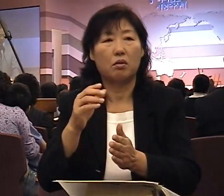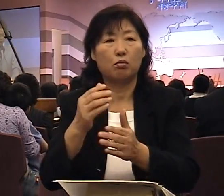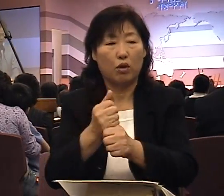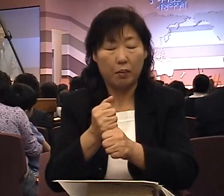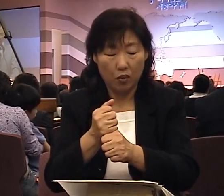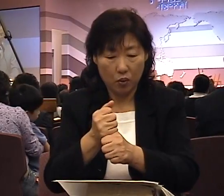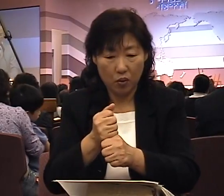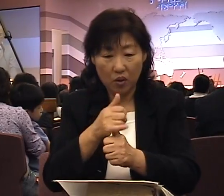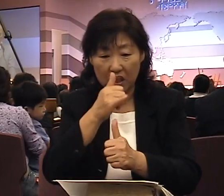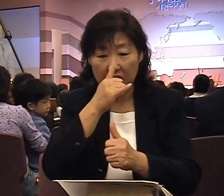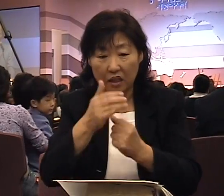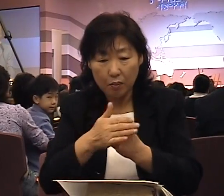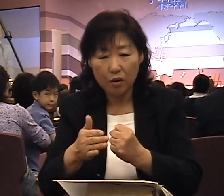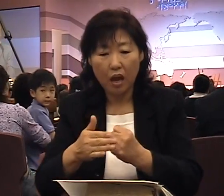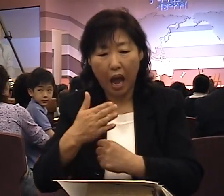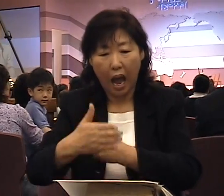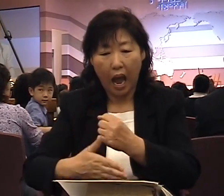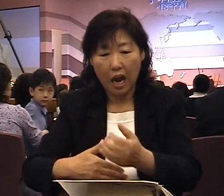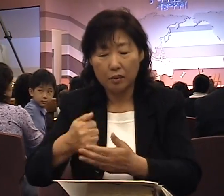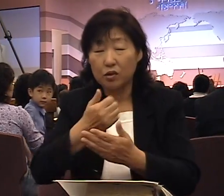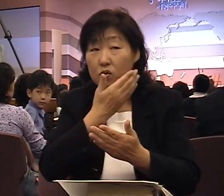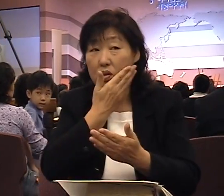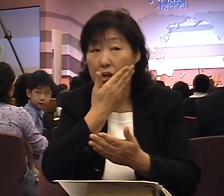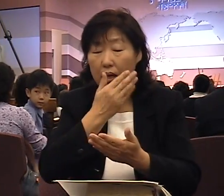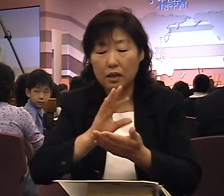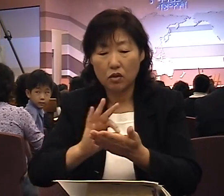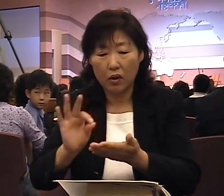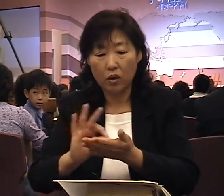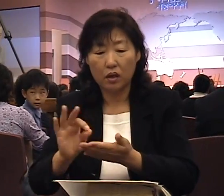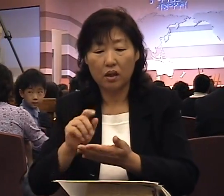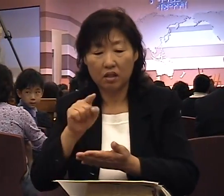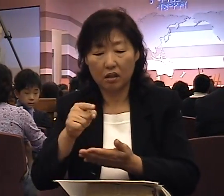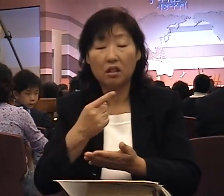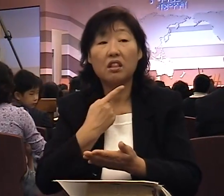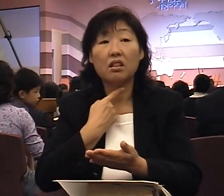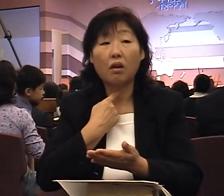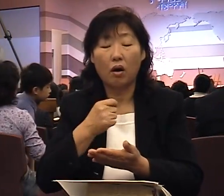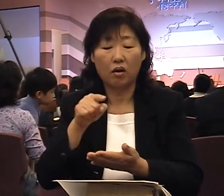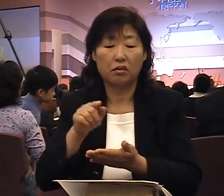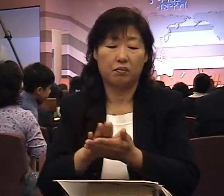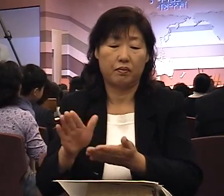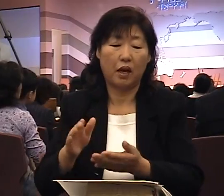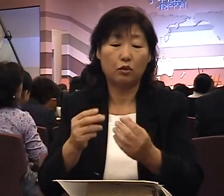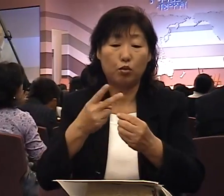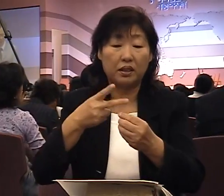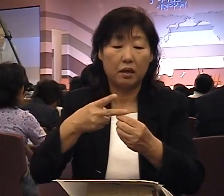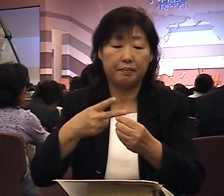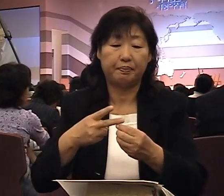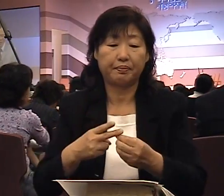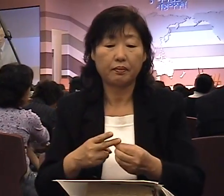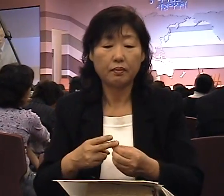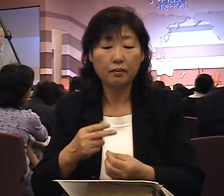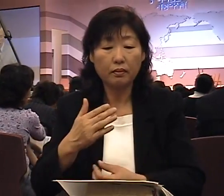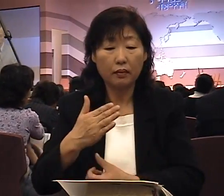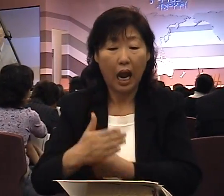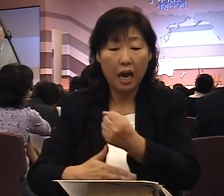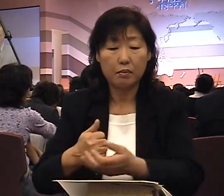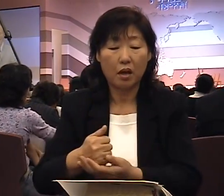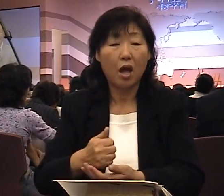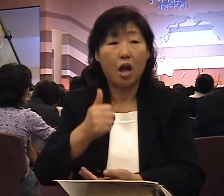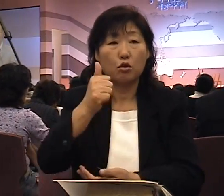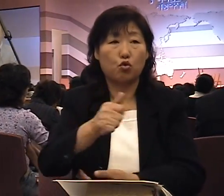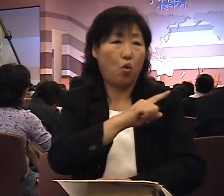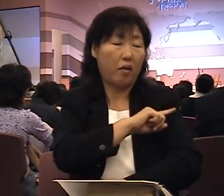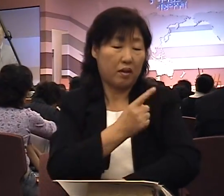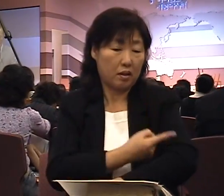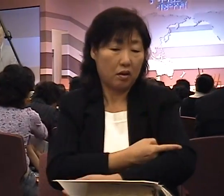때문에 하나님께서 귀하게 사용하셨던 것입니다. 자, 두 번째로 우리가 보아야 될 것은 이거예요. 하나님의 주권과 함께